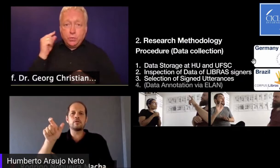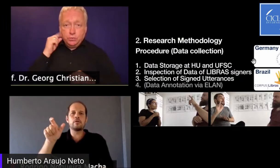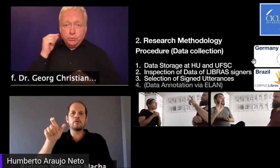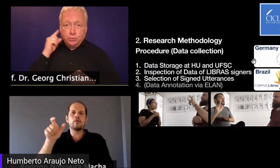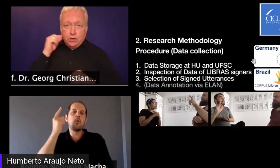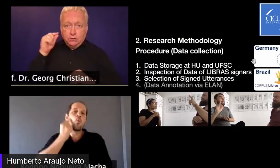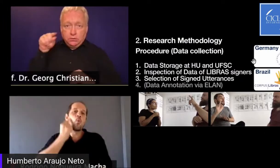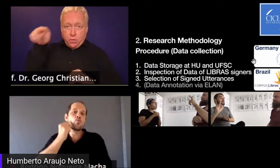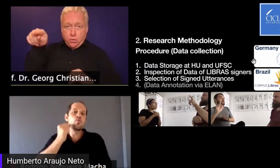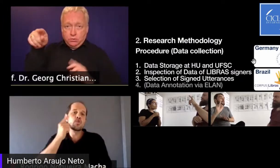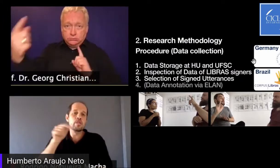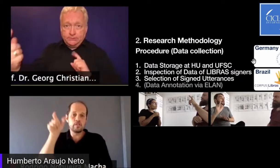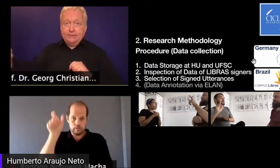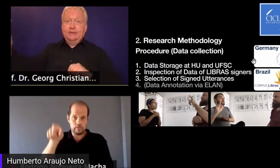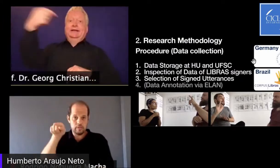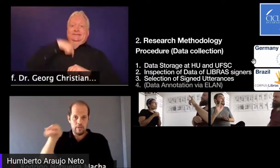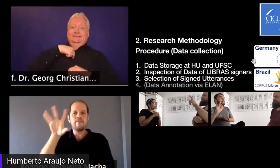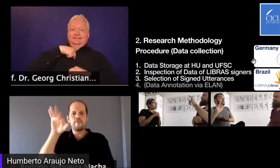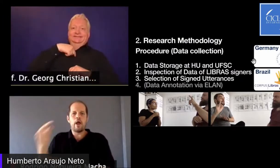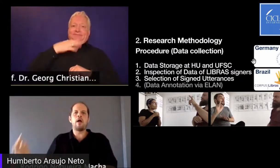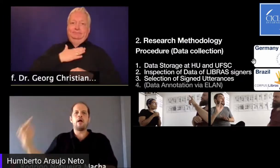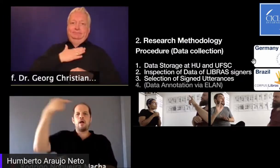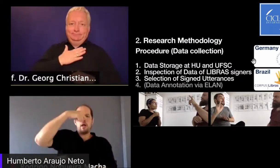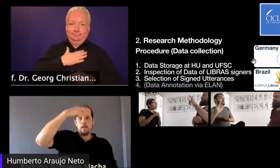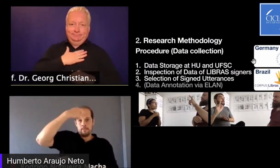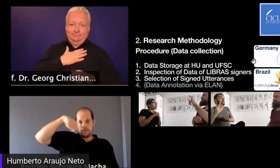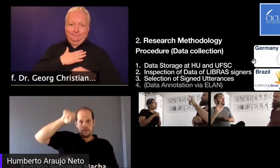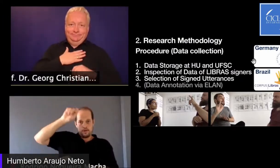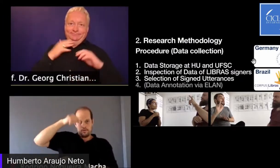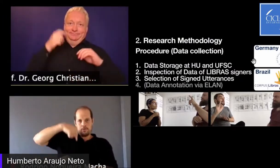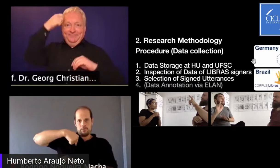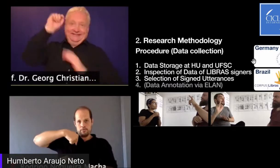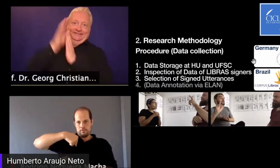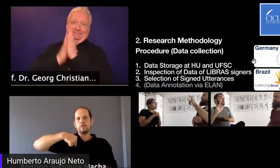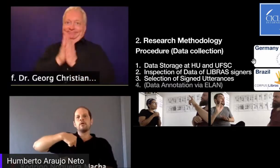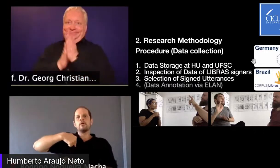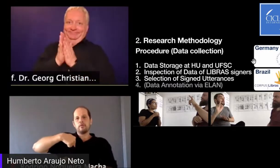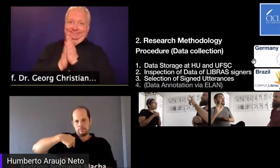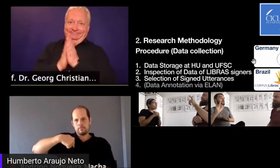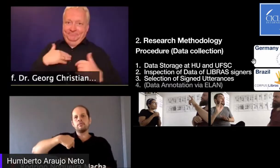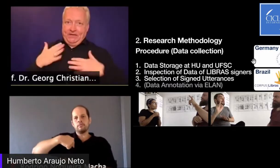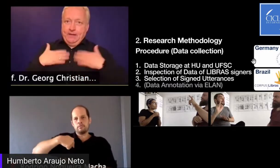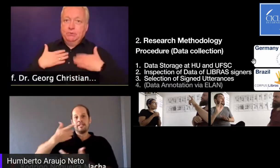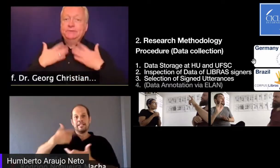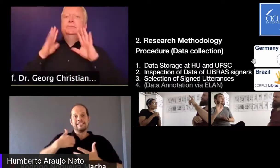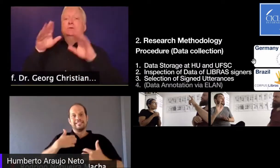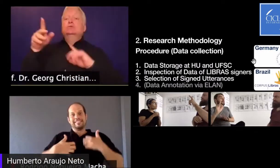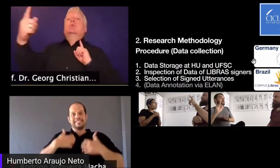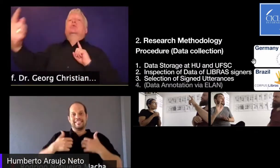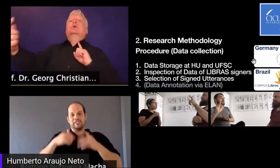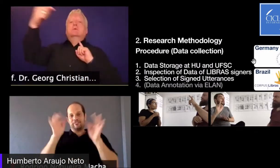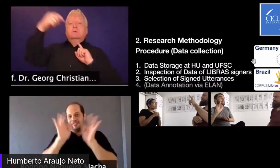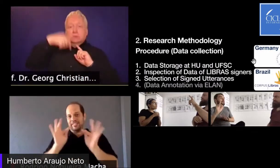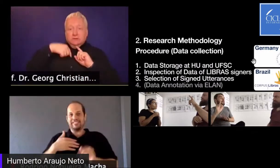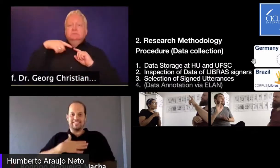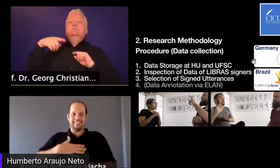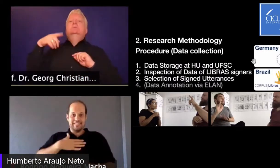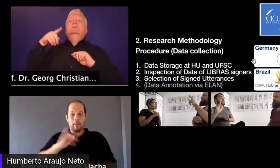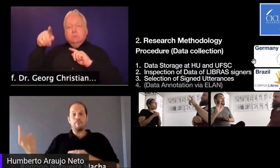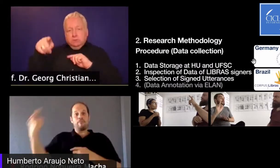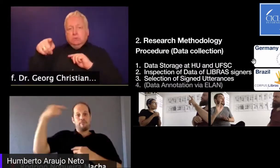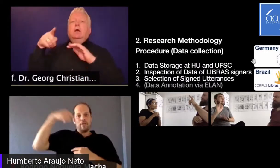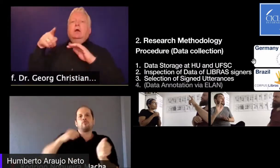disponível. A professora Ronice Quadros, por exemplo, ela virá aqui a Berlim. Eu já estou